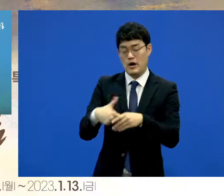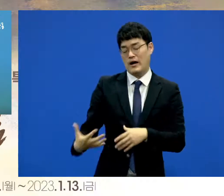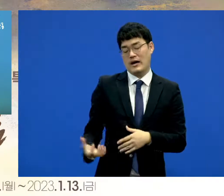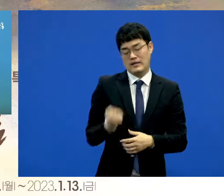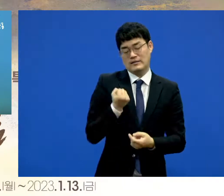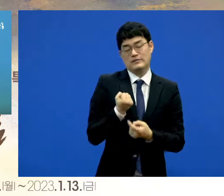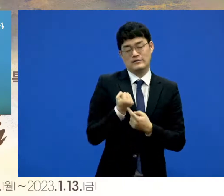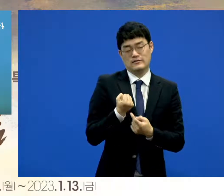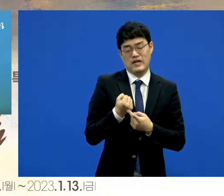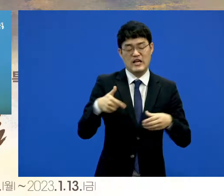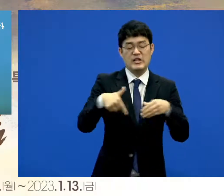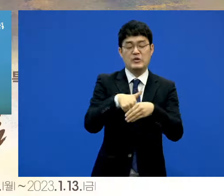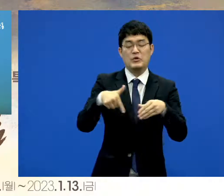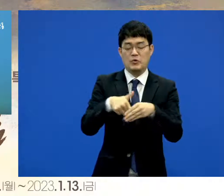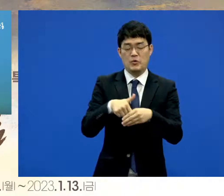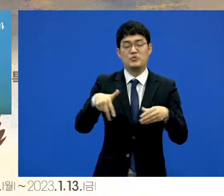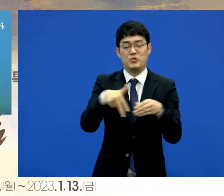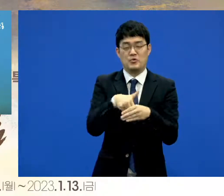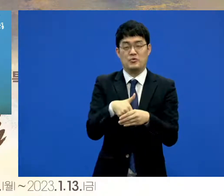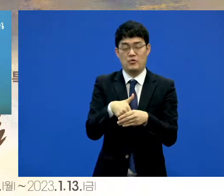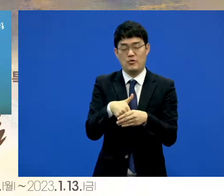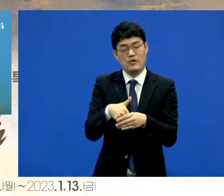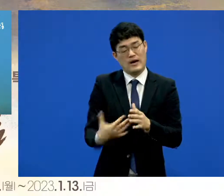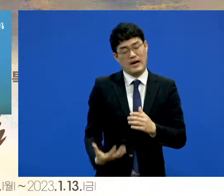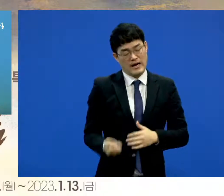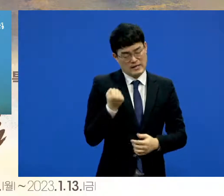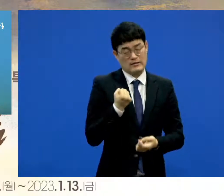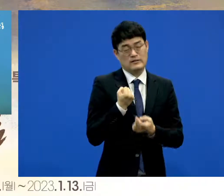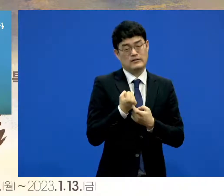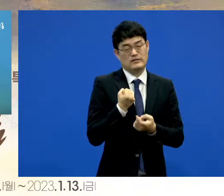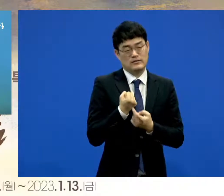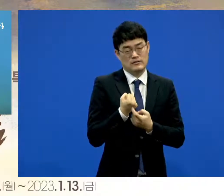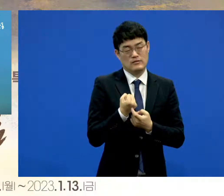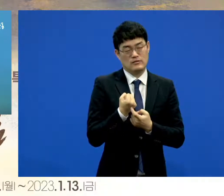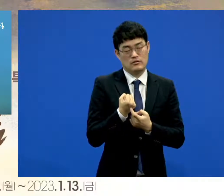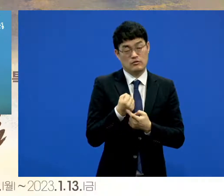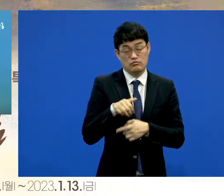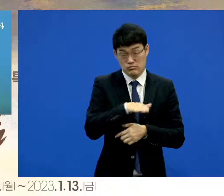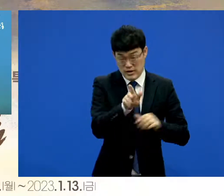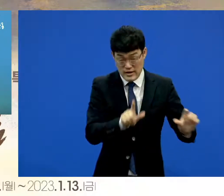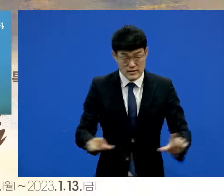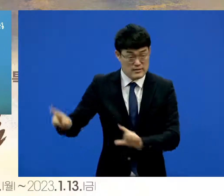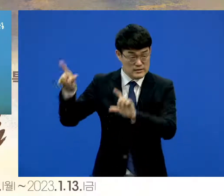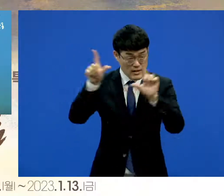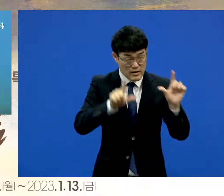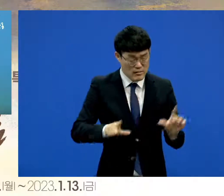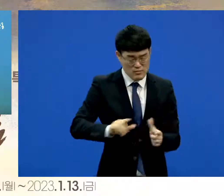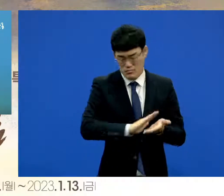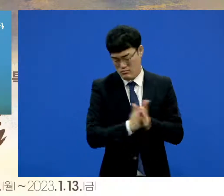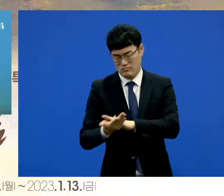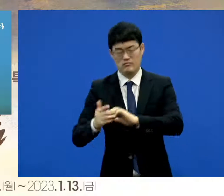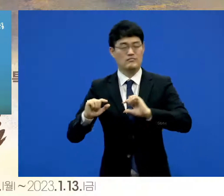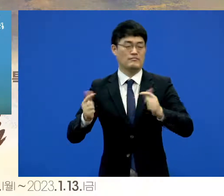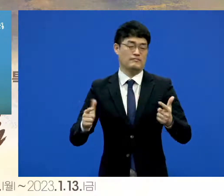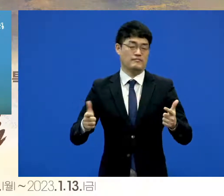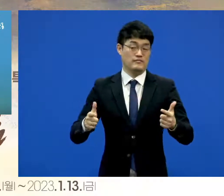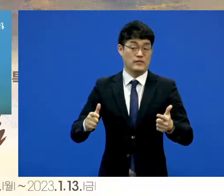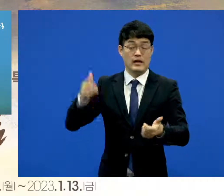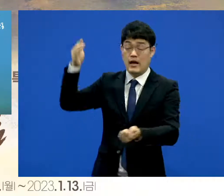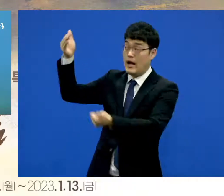교회를 다니면서도 우울한 사람이 한둘이 아닙니다. 여러분, 우리가